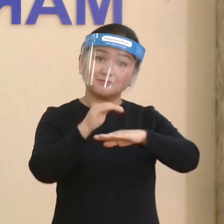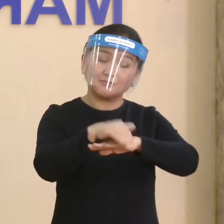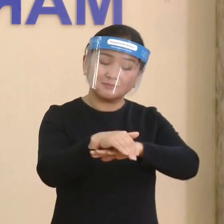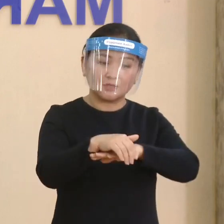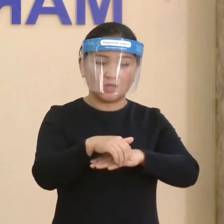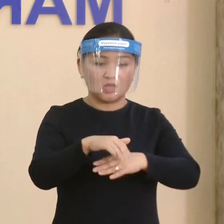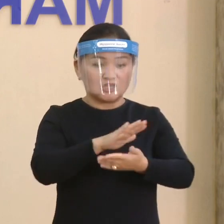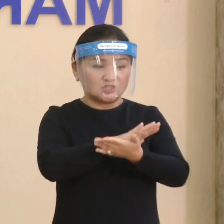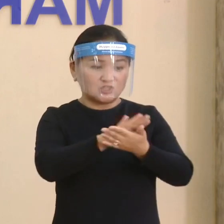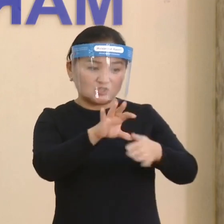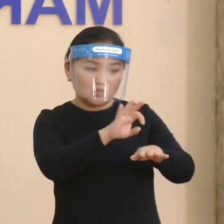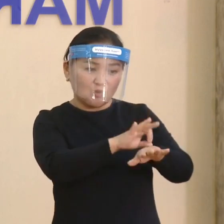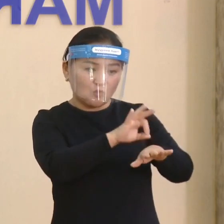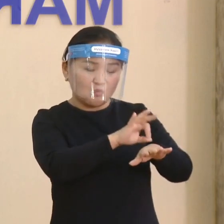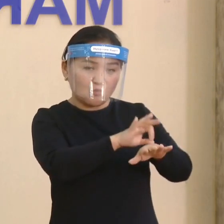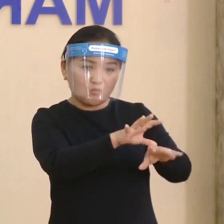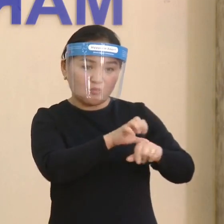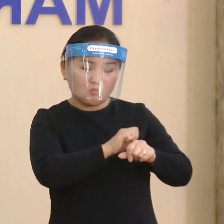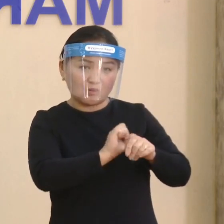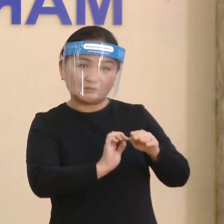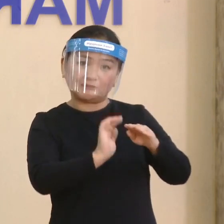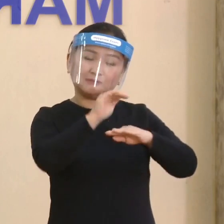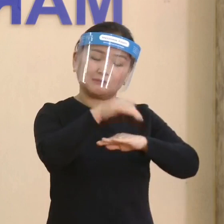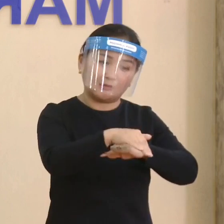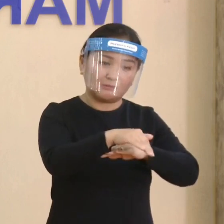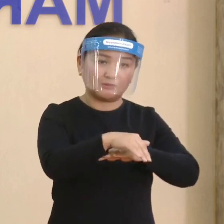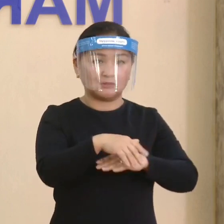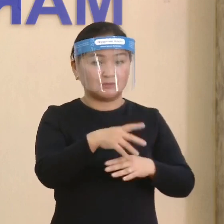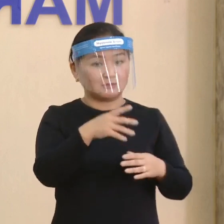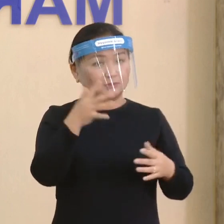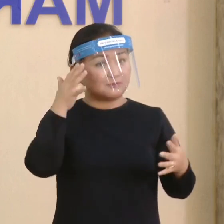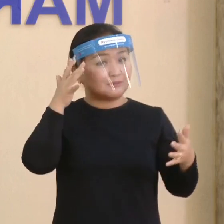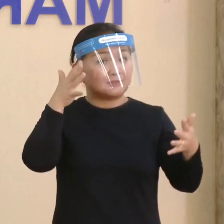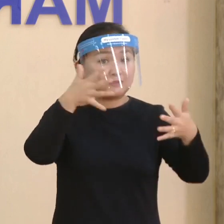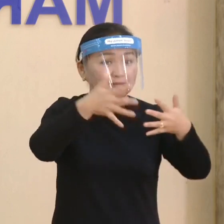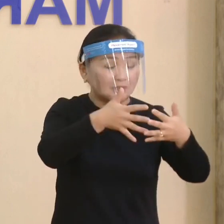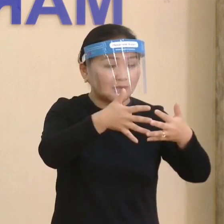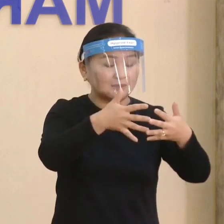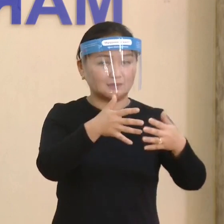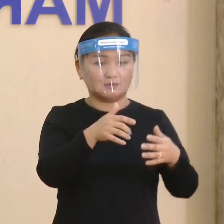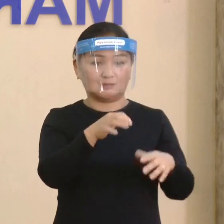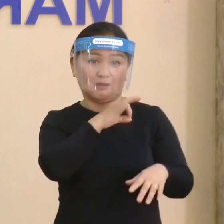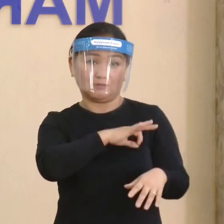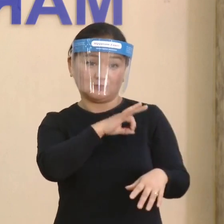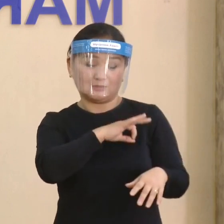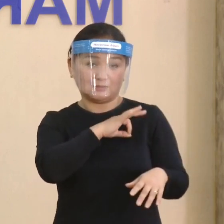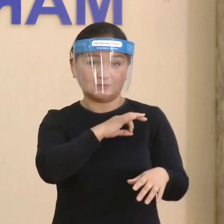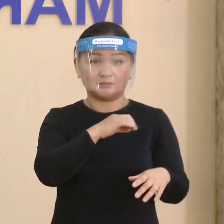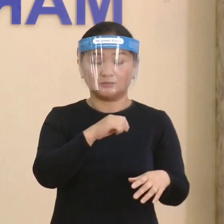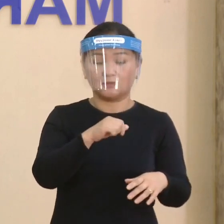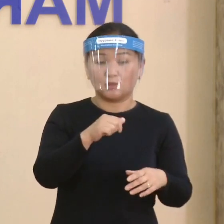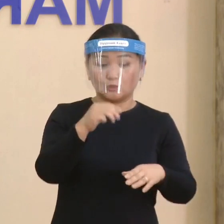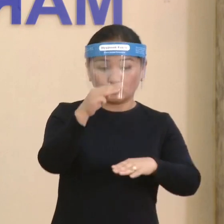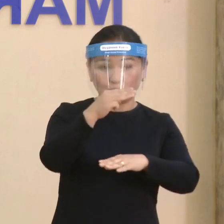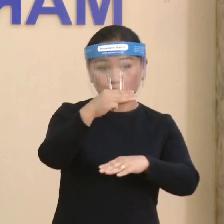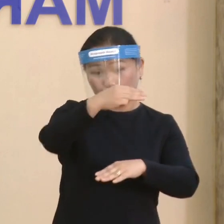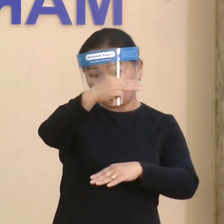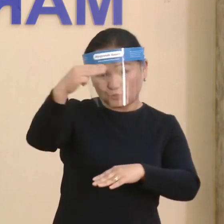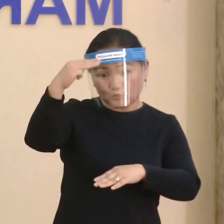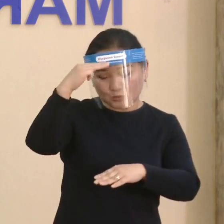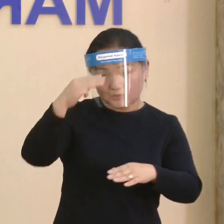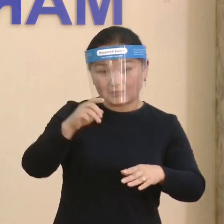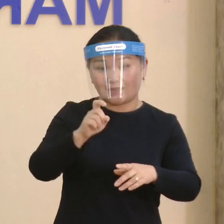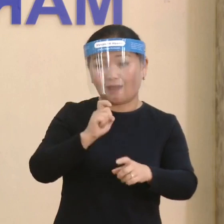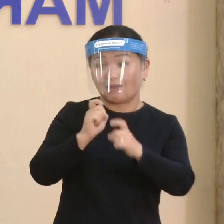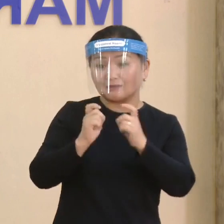олон сэргэж байгаа халдвартай тэмцэх стратегийг хэрэгжүүлж, стратегийг ашиглаж ажиллаж байгаа туршлагын харилцан